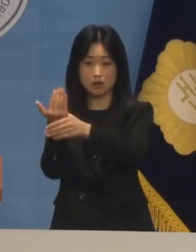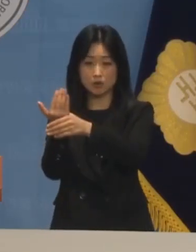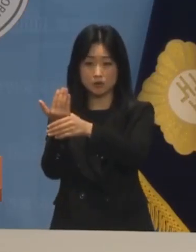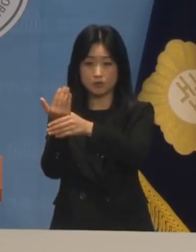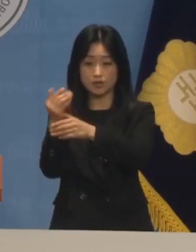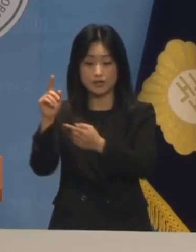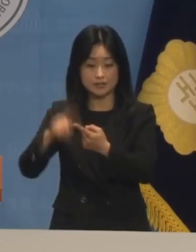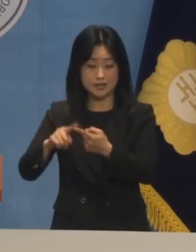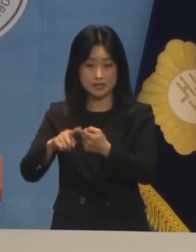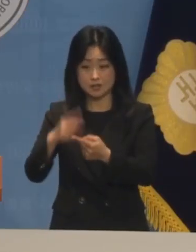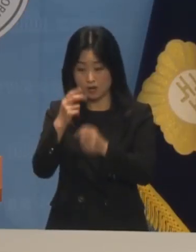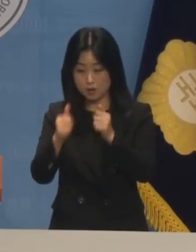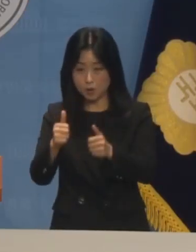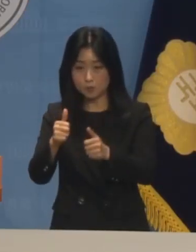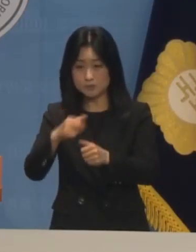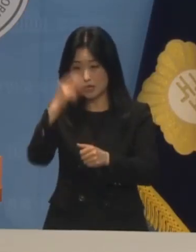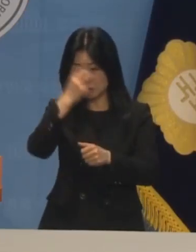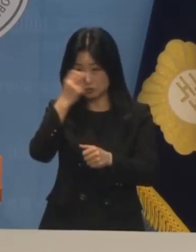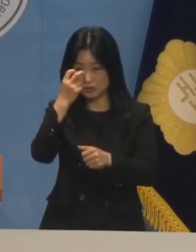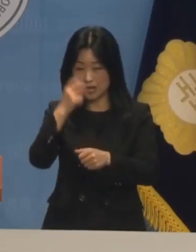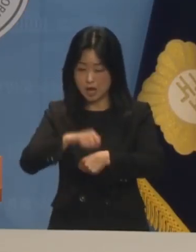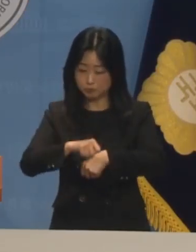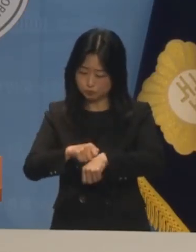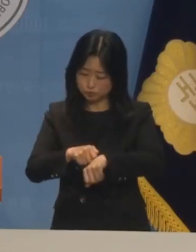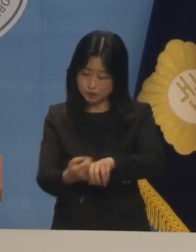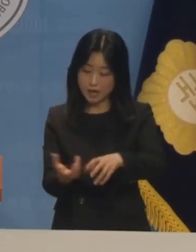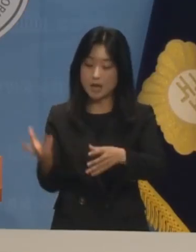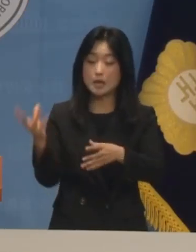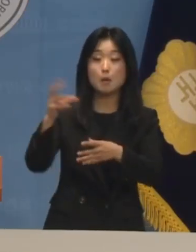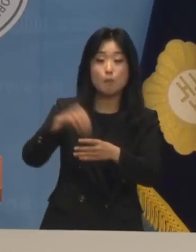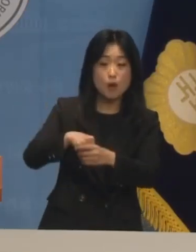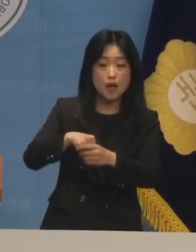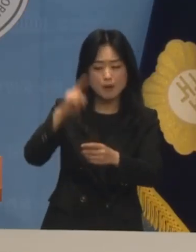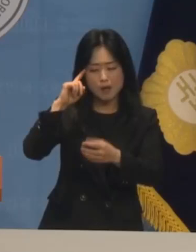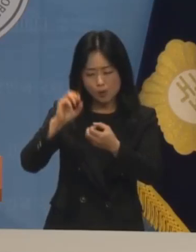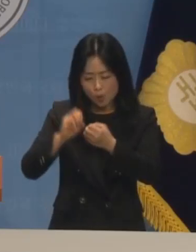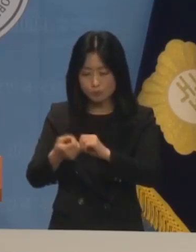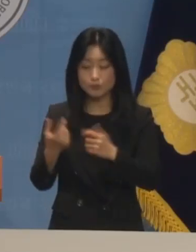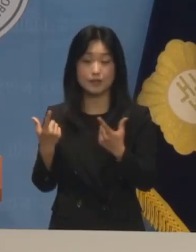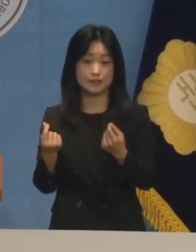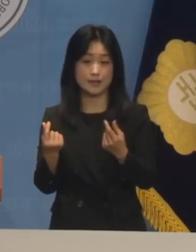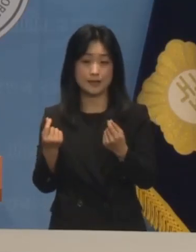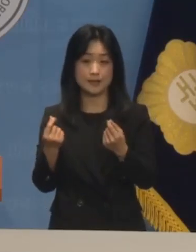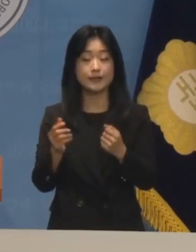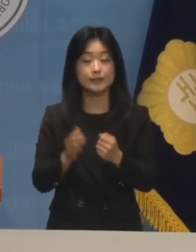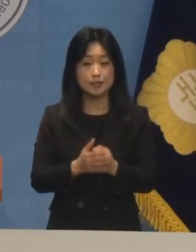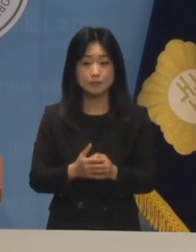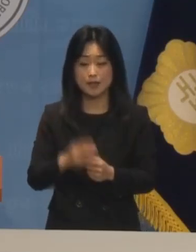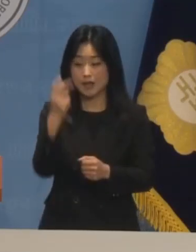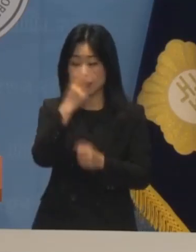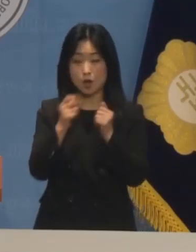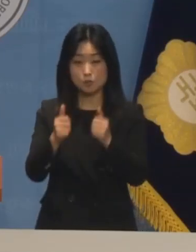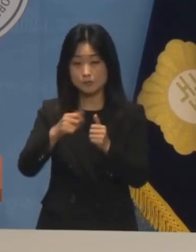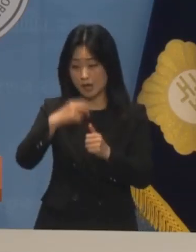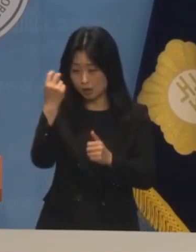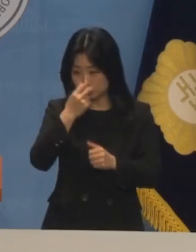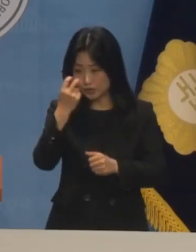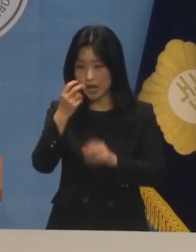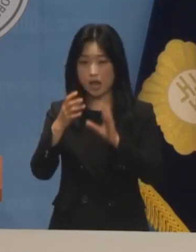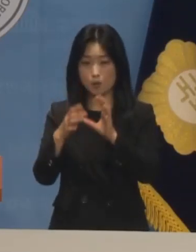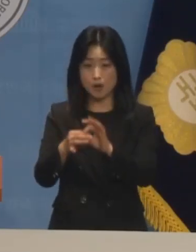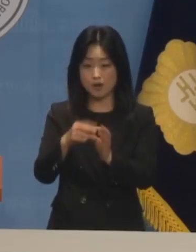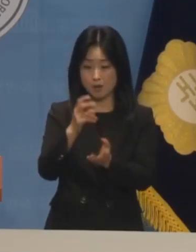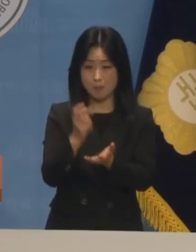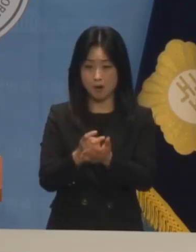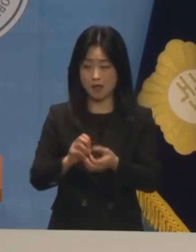무리하게 검사의 수사 개시 범위에 포함시키려는 꼼수에 불과합니다. 그런 식으로 검찰이 수사 개시 관계 법령에